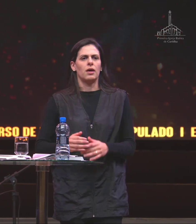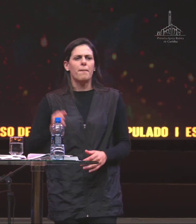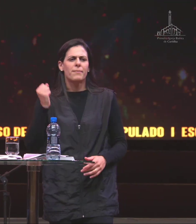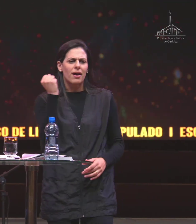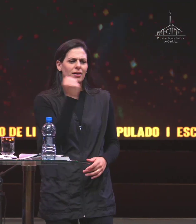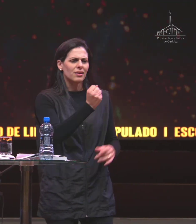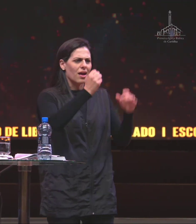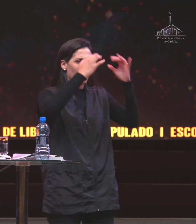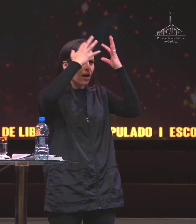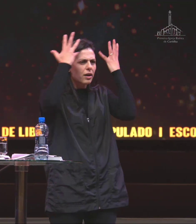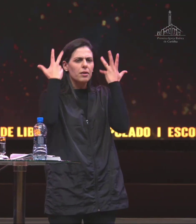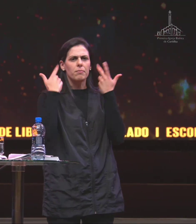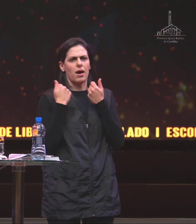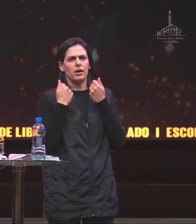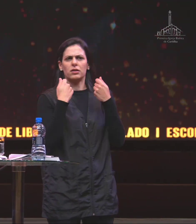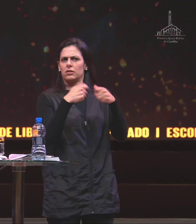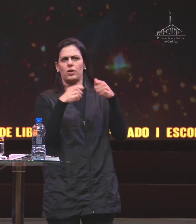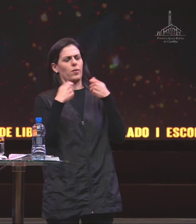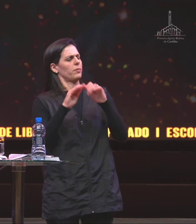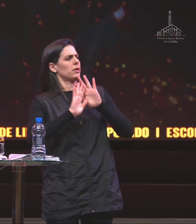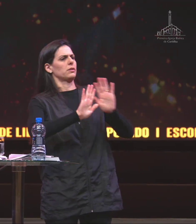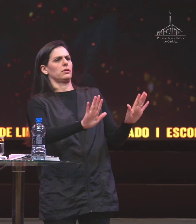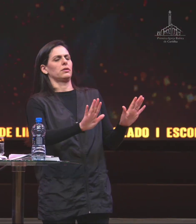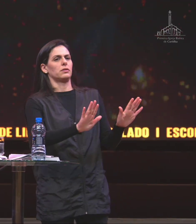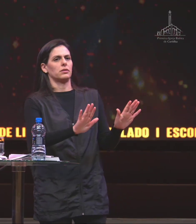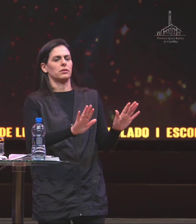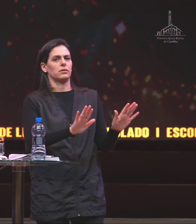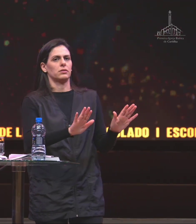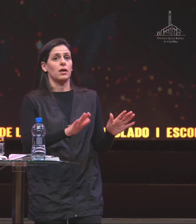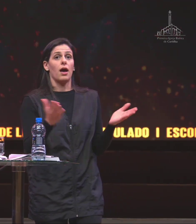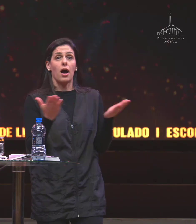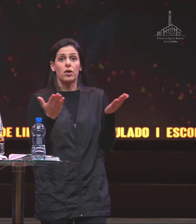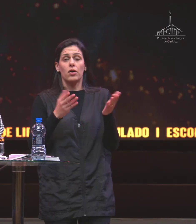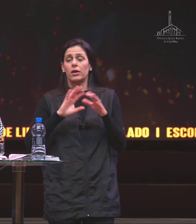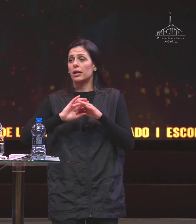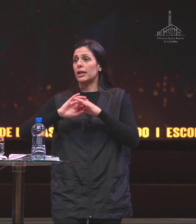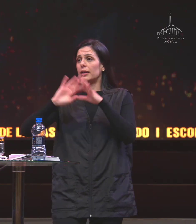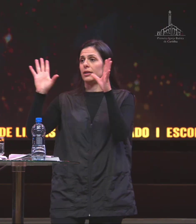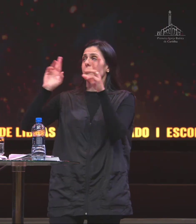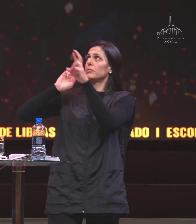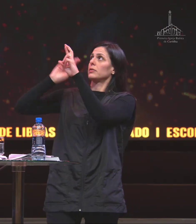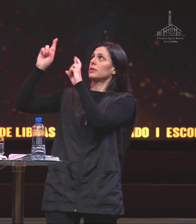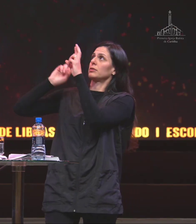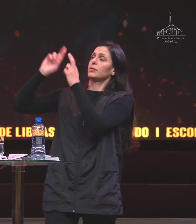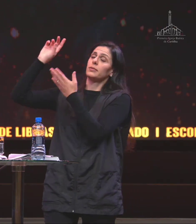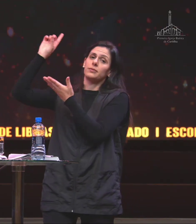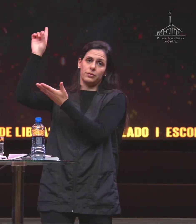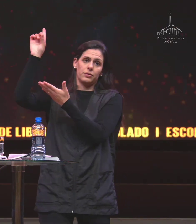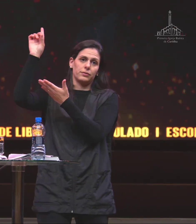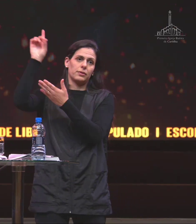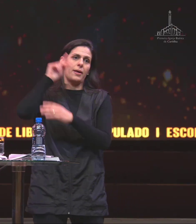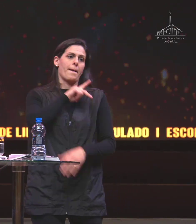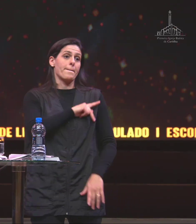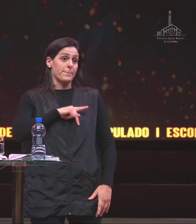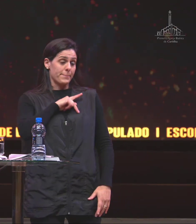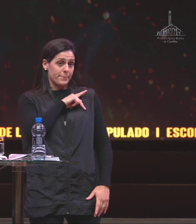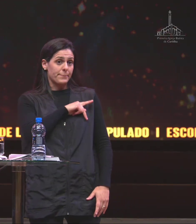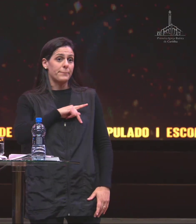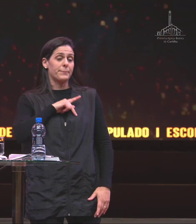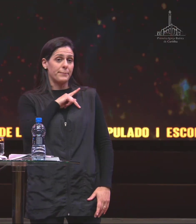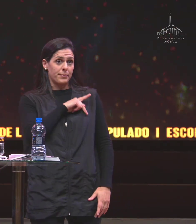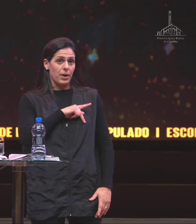de Moisés, né? Que foi escrita lá, né? No Monte Sinai, receberam os 10 mandamentos